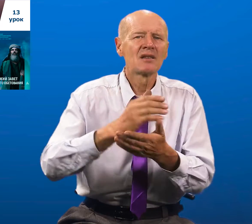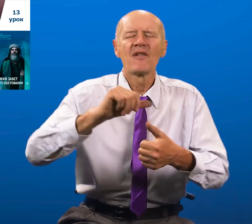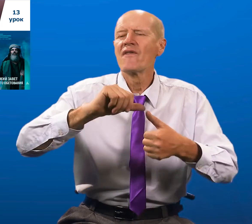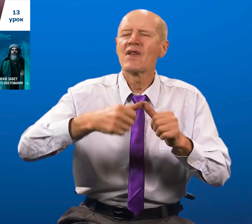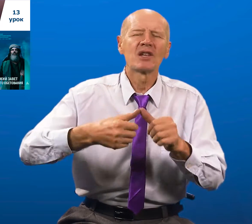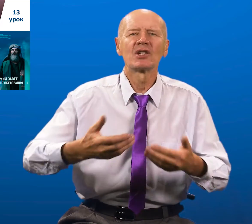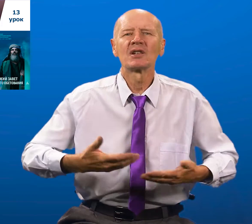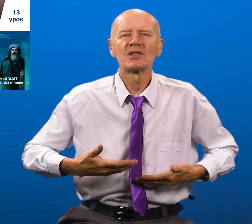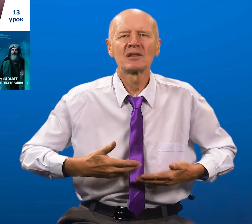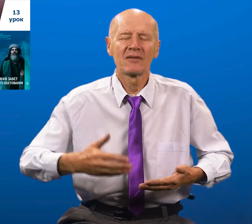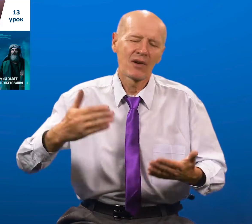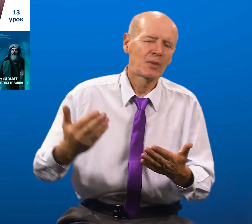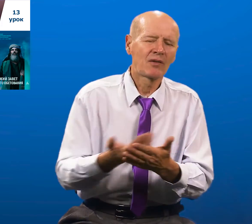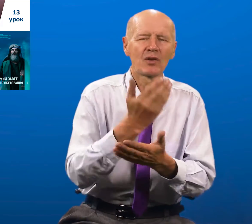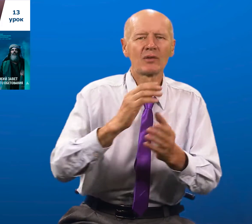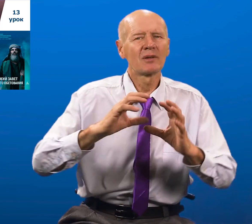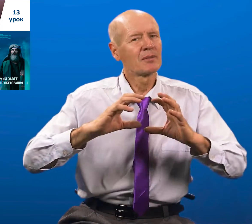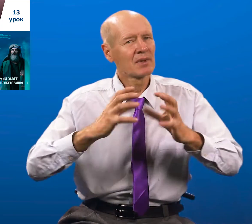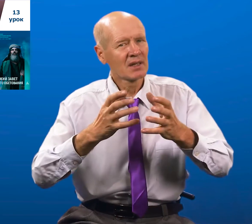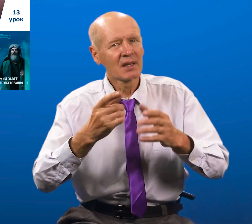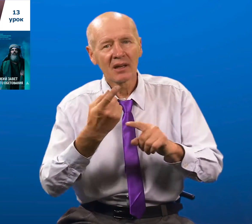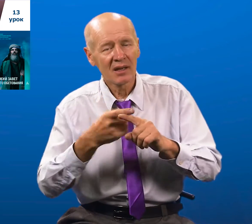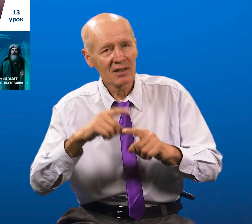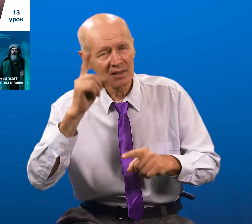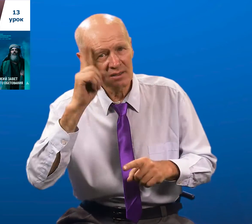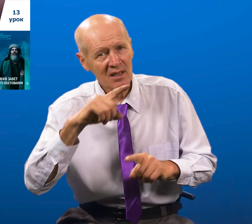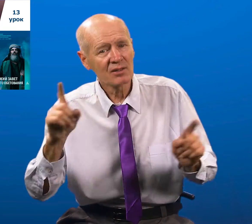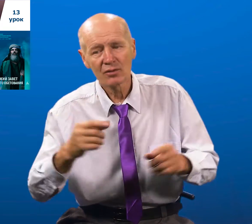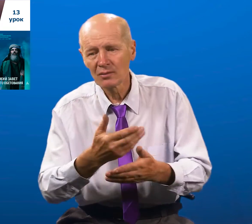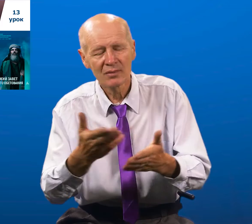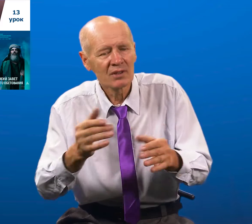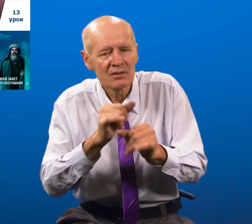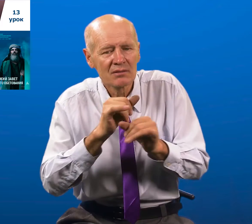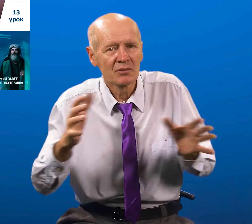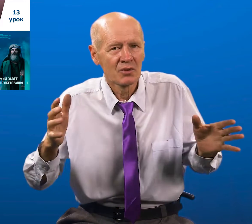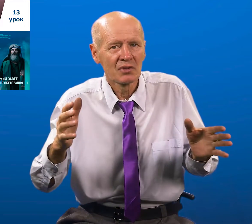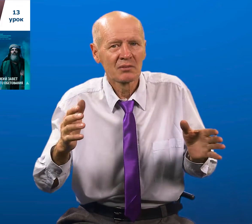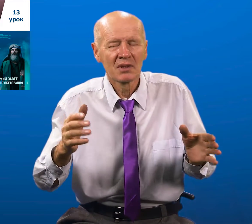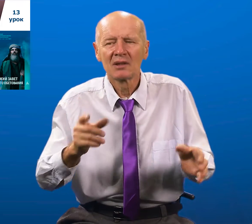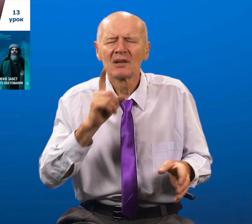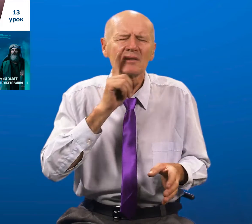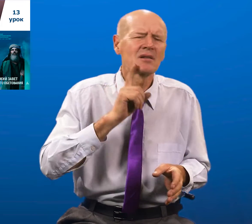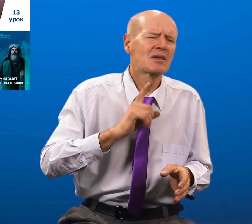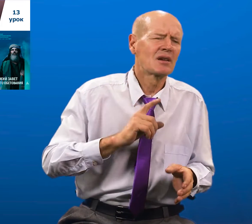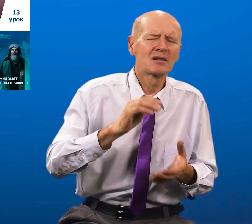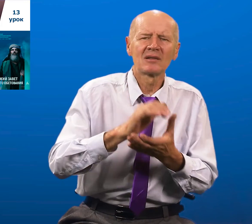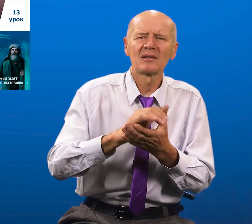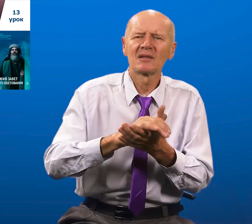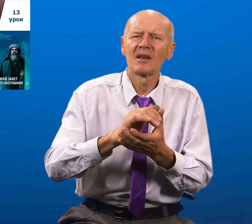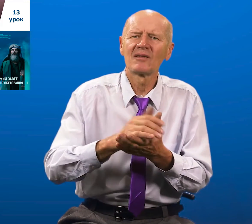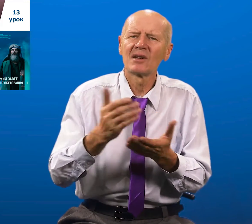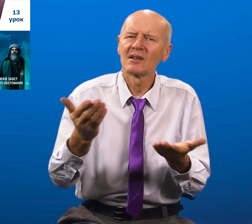вечная жизнь в обновленном мире, означает ли это, что мы не можем наслаждаться благословениями